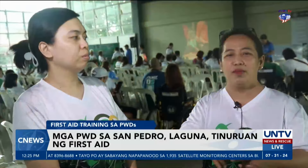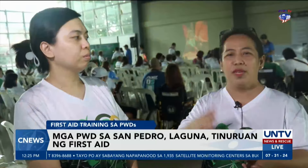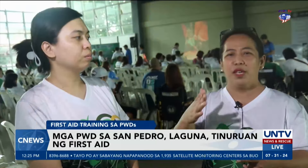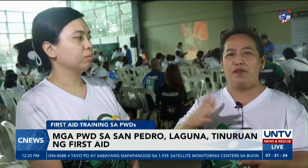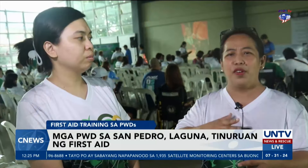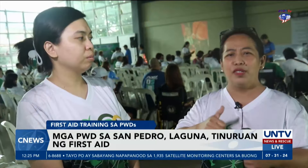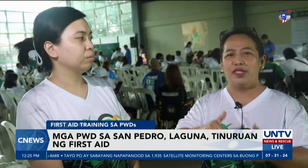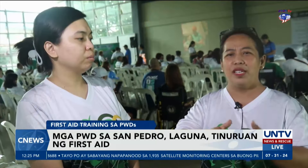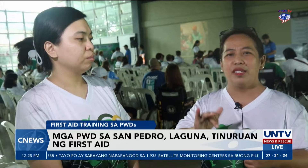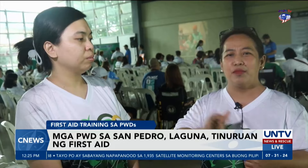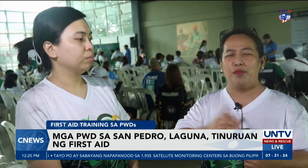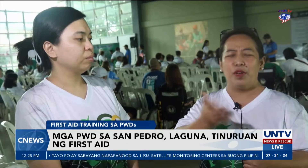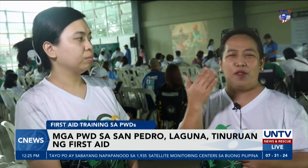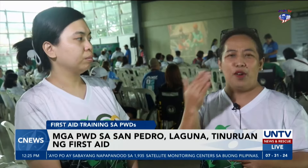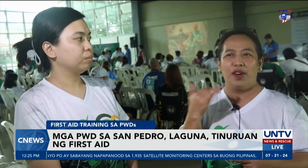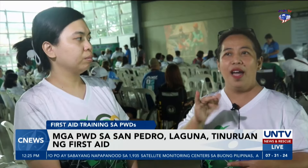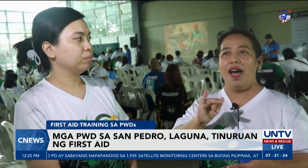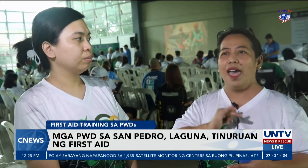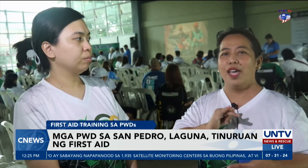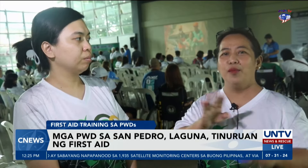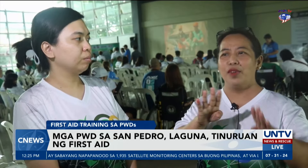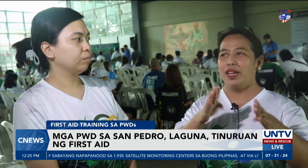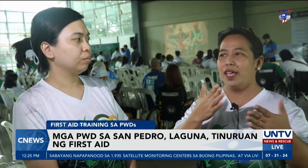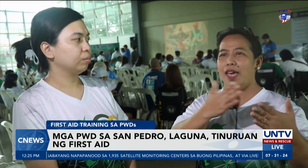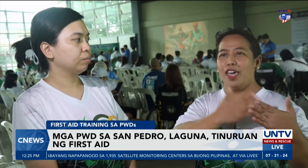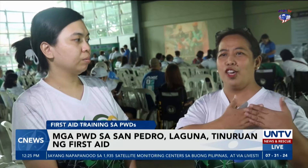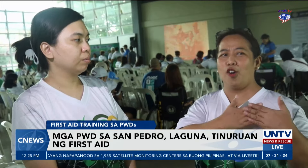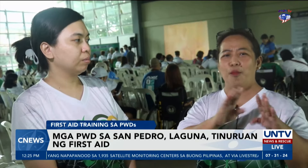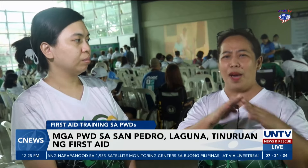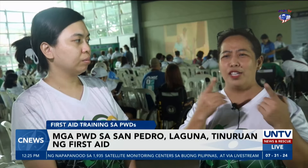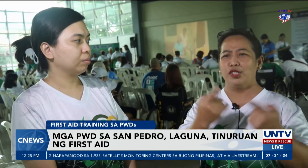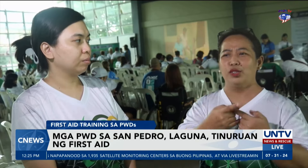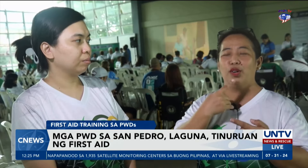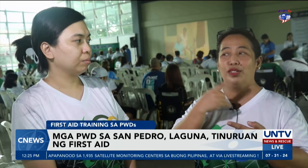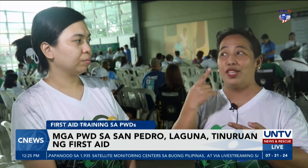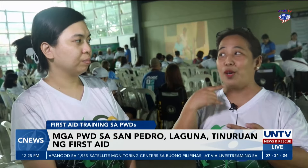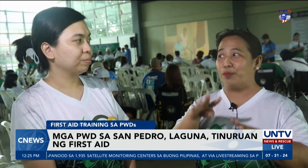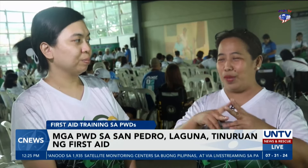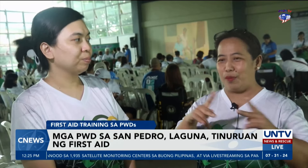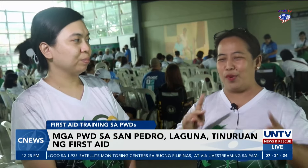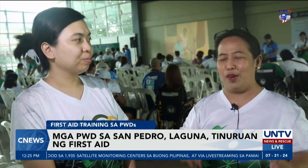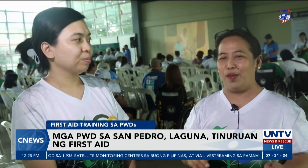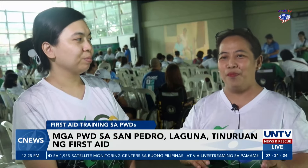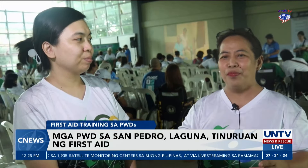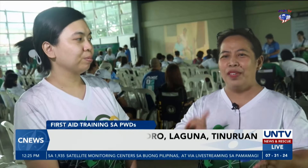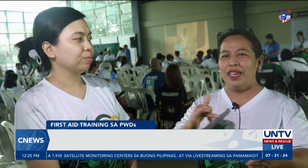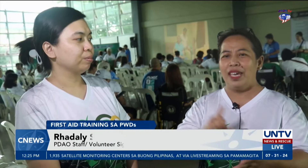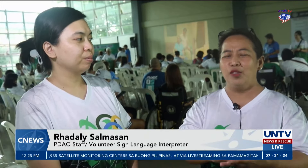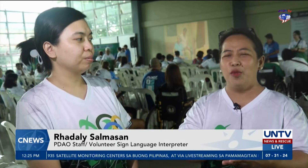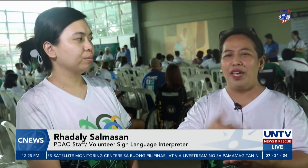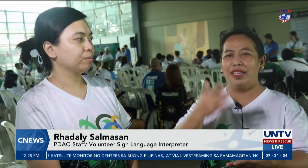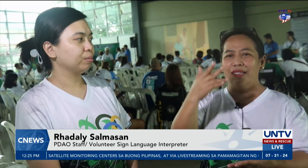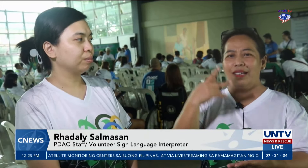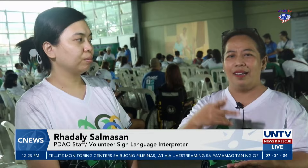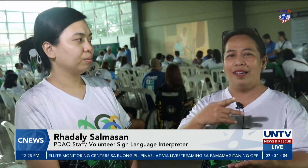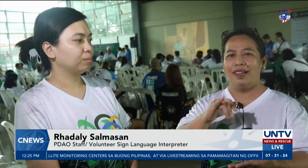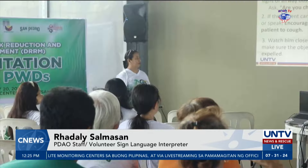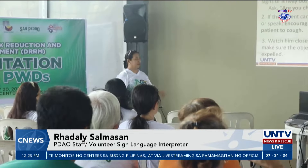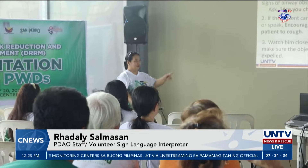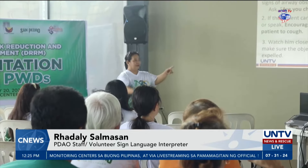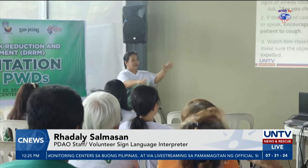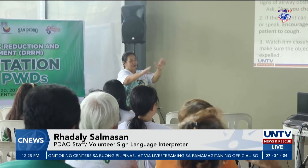what motivates me first is before I have really a compassion to all deaf people. And